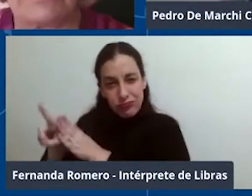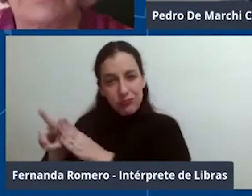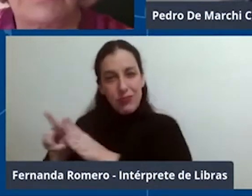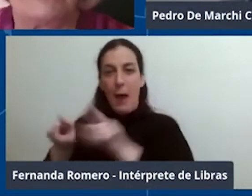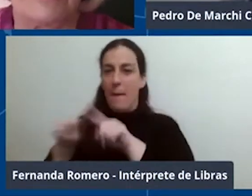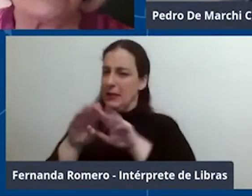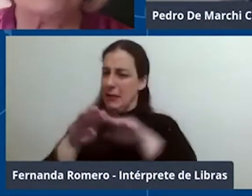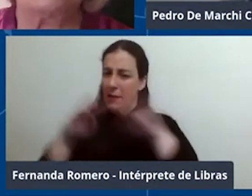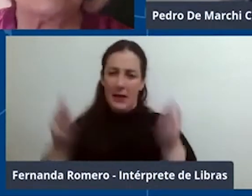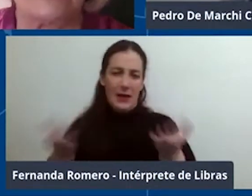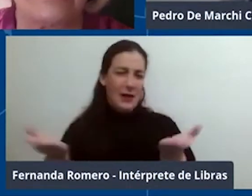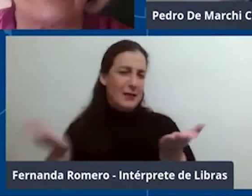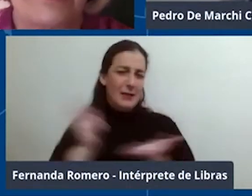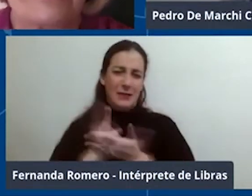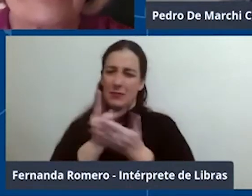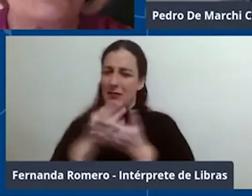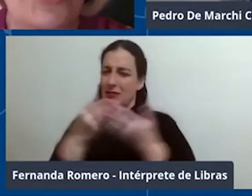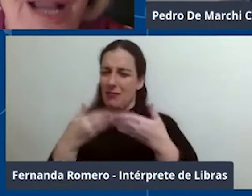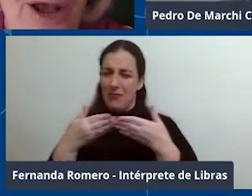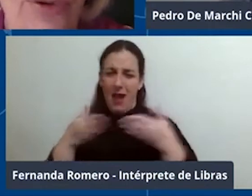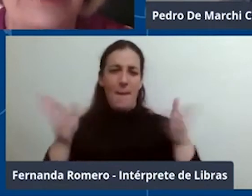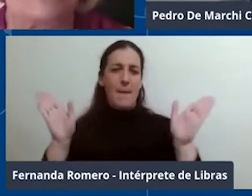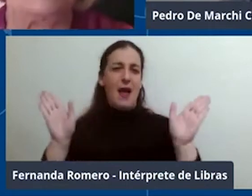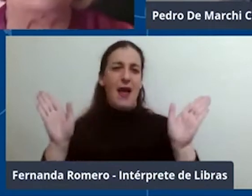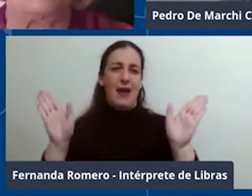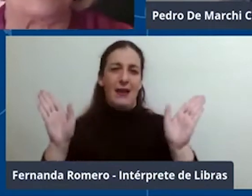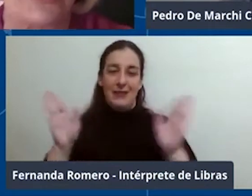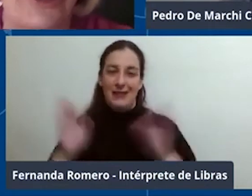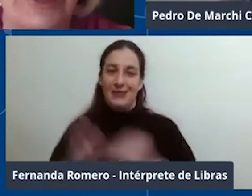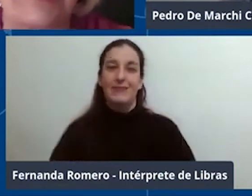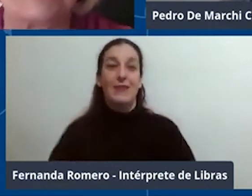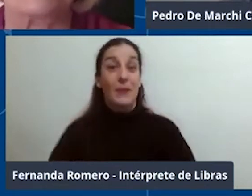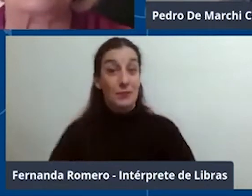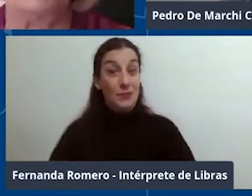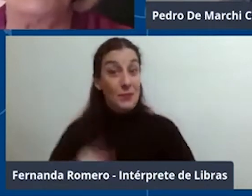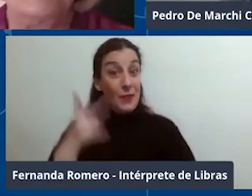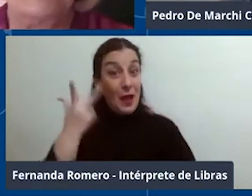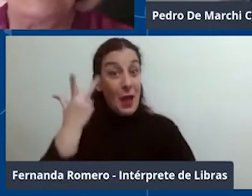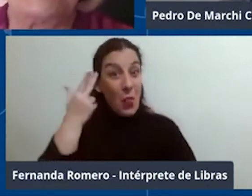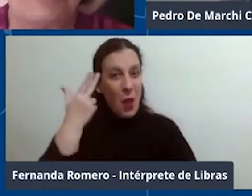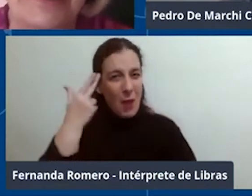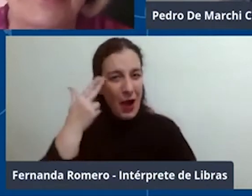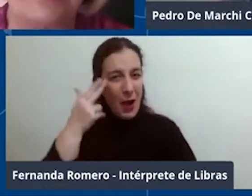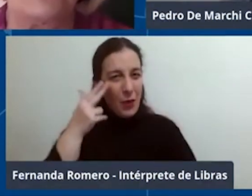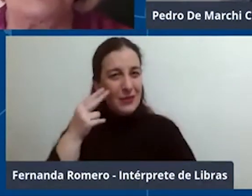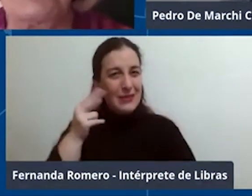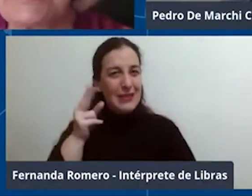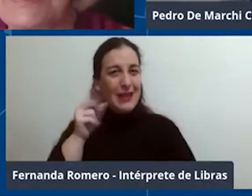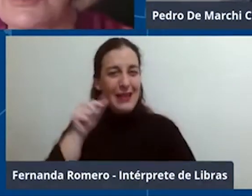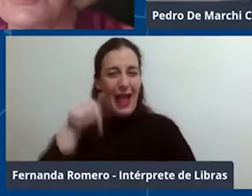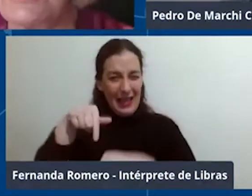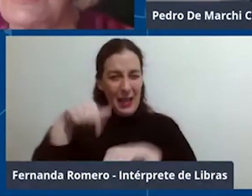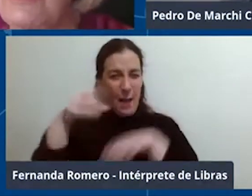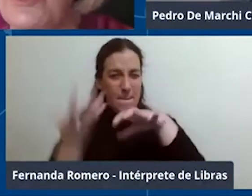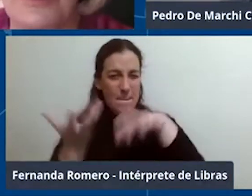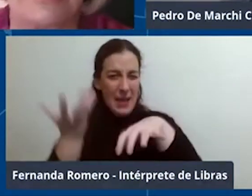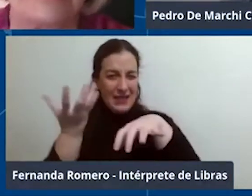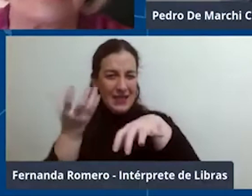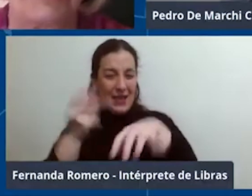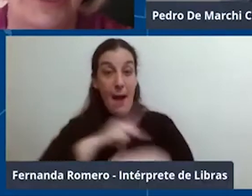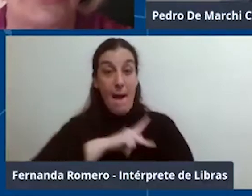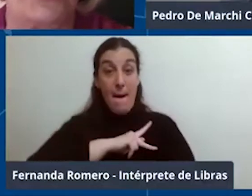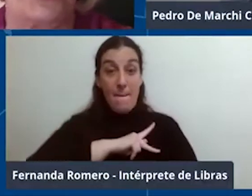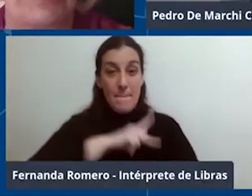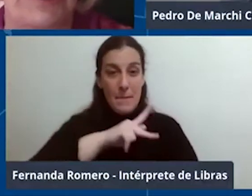sempre aberta. Aliás, era tradicional aquela confraternização aqui em Brasília do presidente